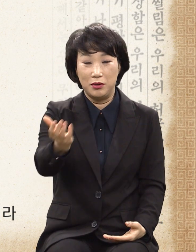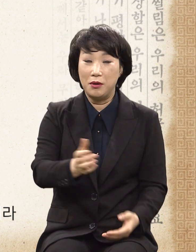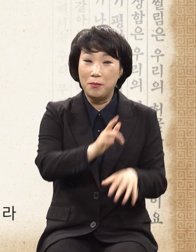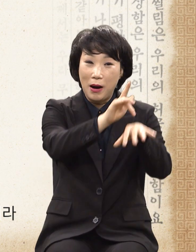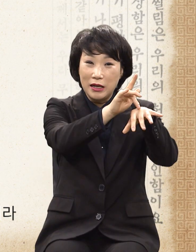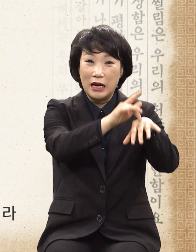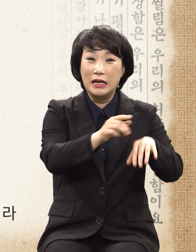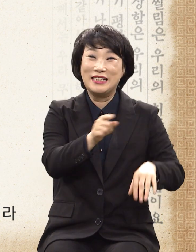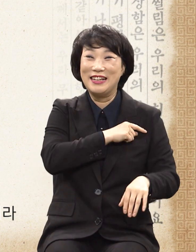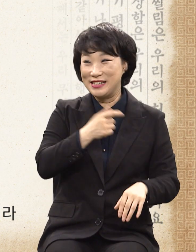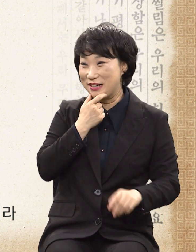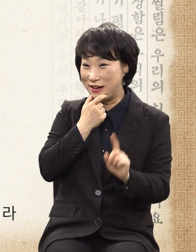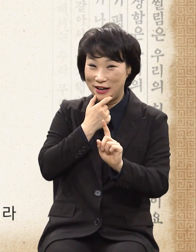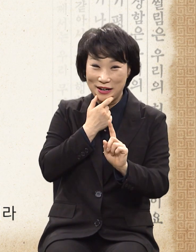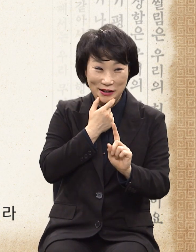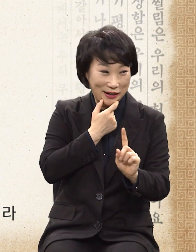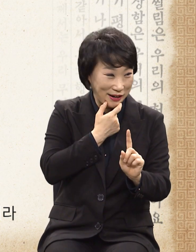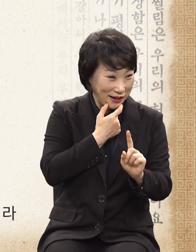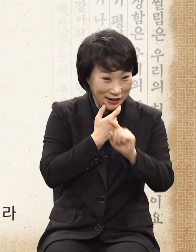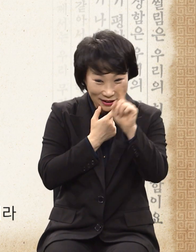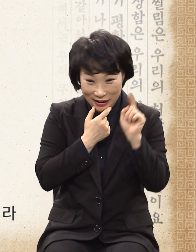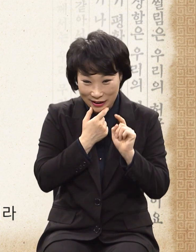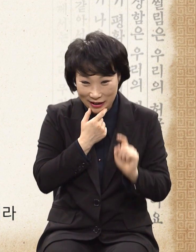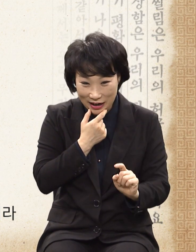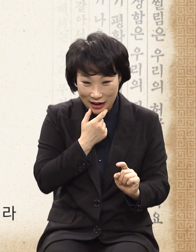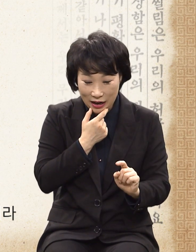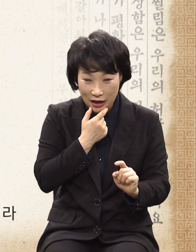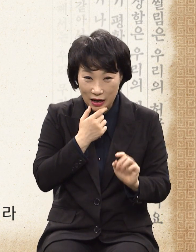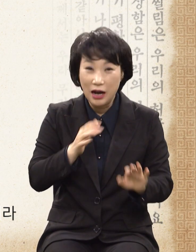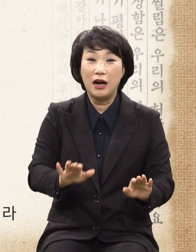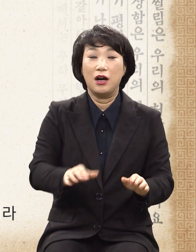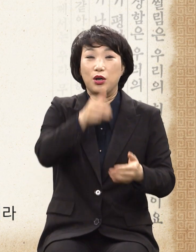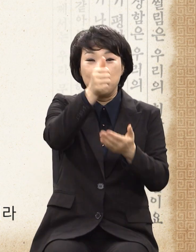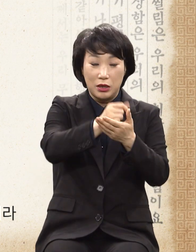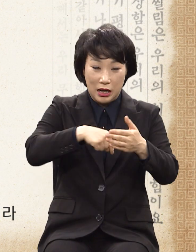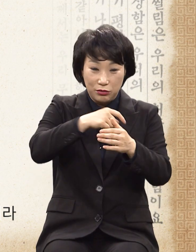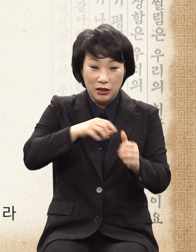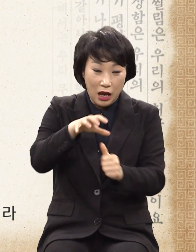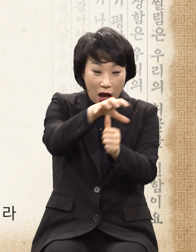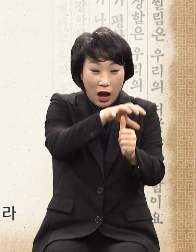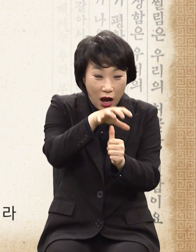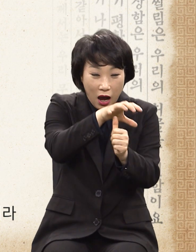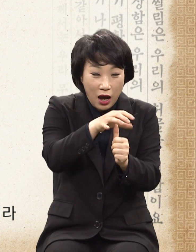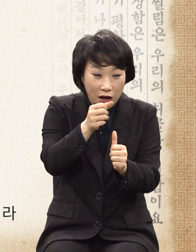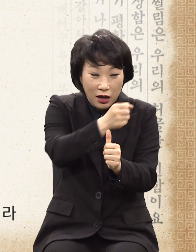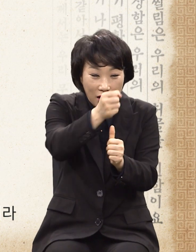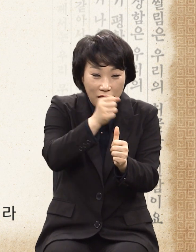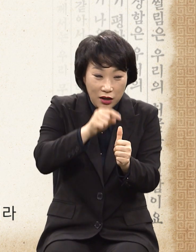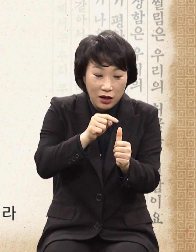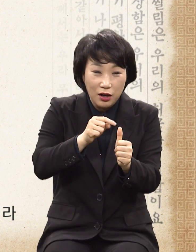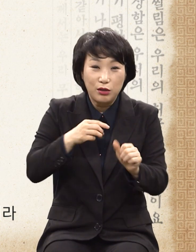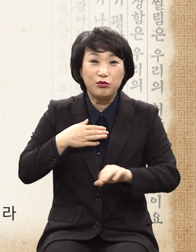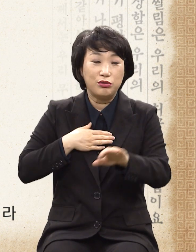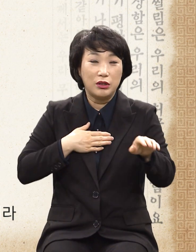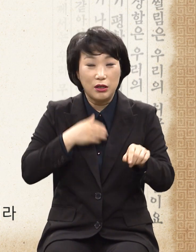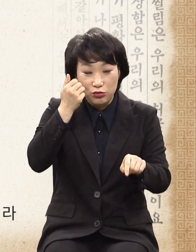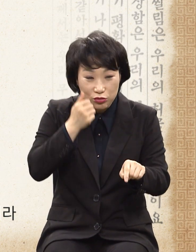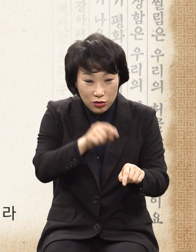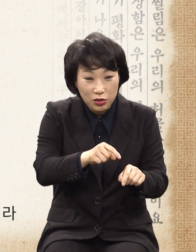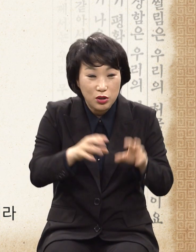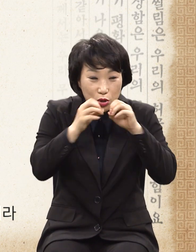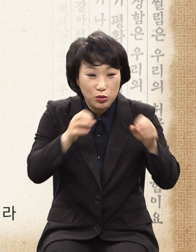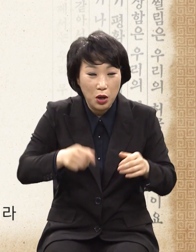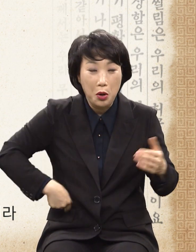마귀가 제일 싫어하는 게 뭐겠어요? 죄 아래에서 붙들려 있는 사람들 회개시켜 구원해서